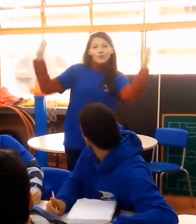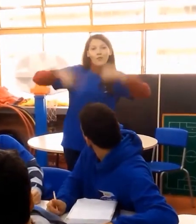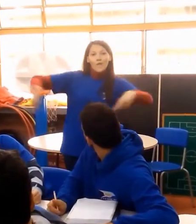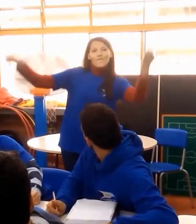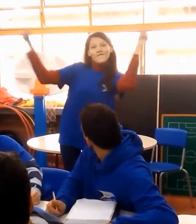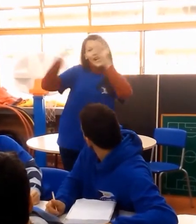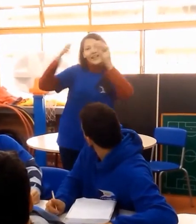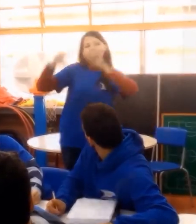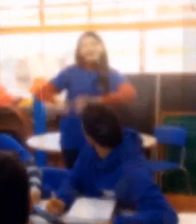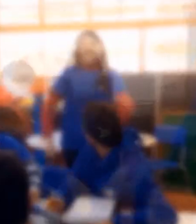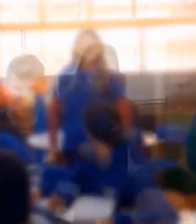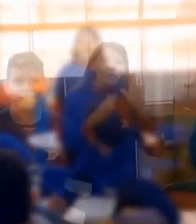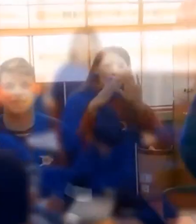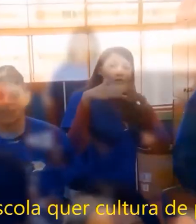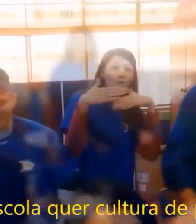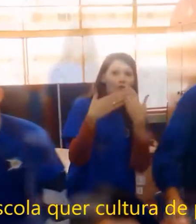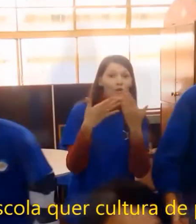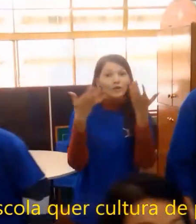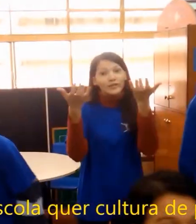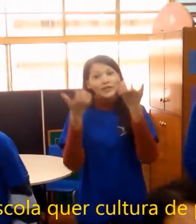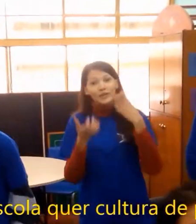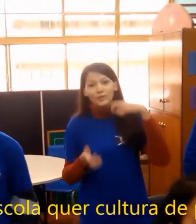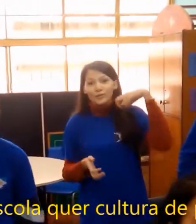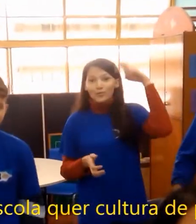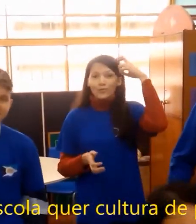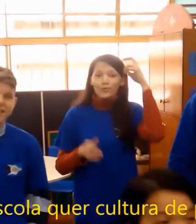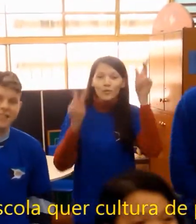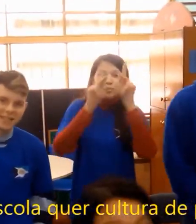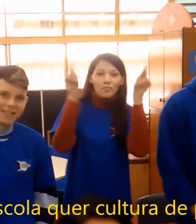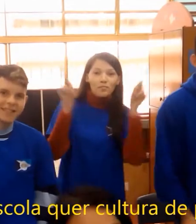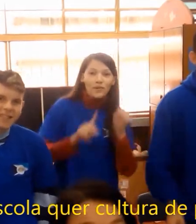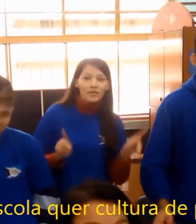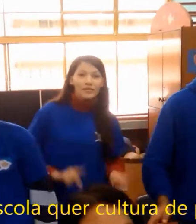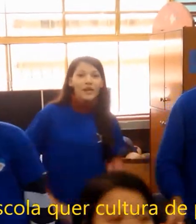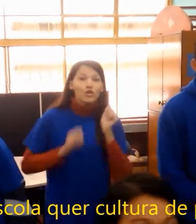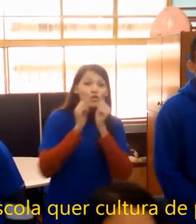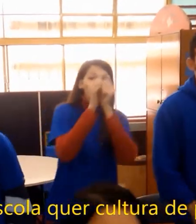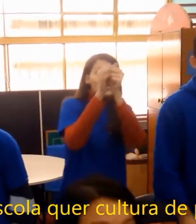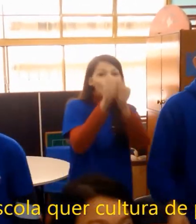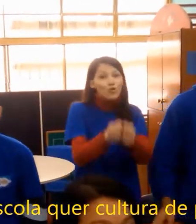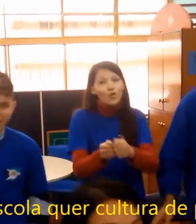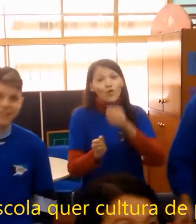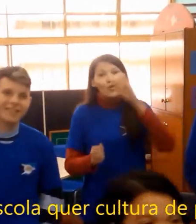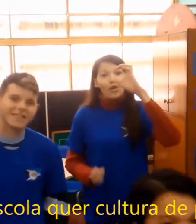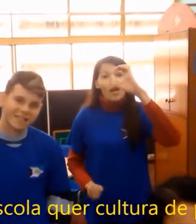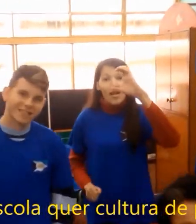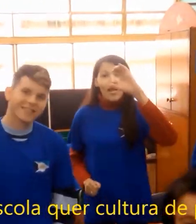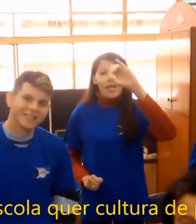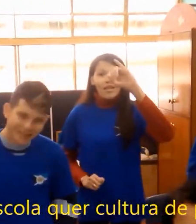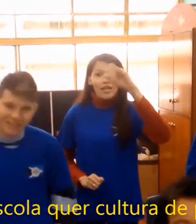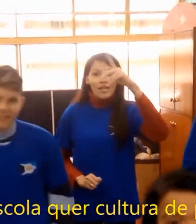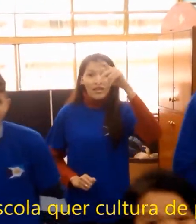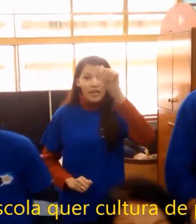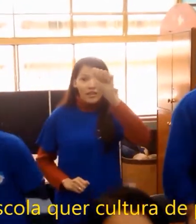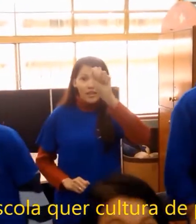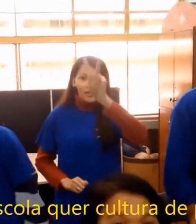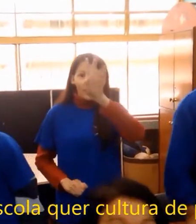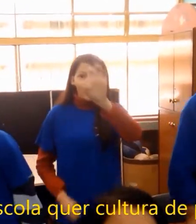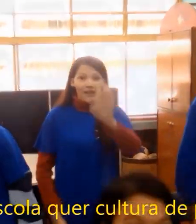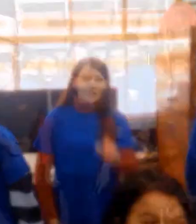Chama, junta, debate, faz. Nossa escola que é cultura de paz. Essa é a CIPAVI. Tamo junto com a